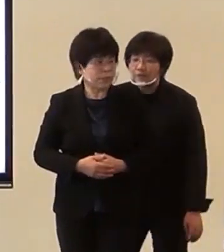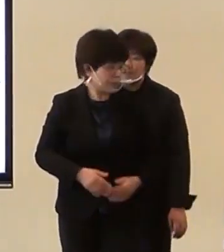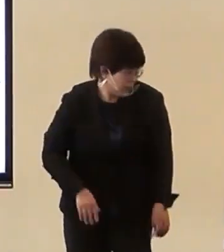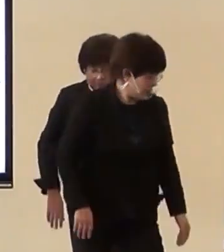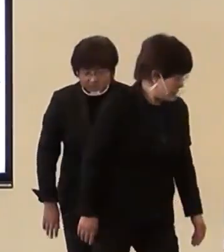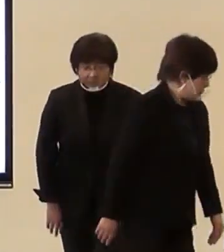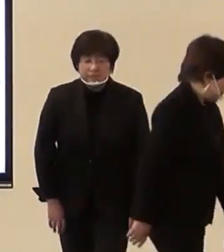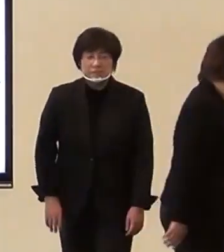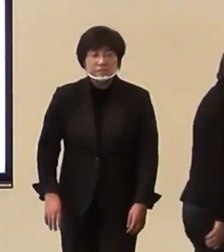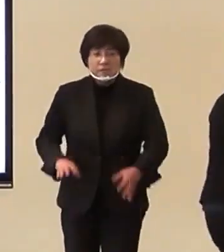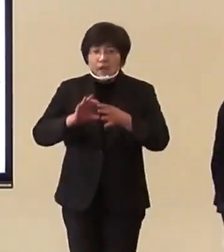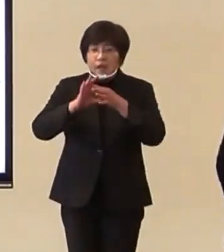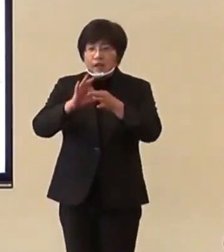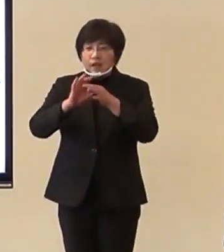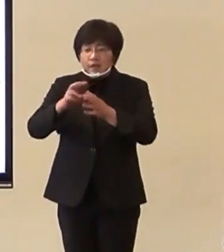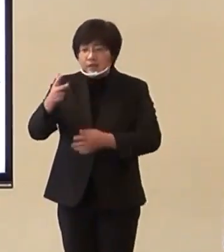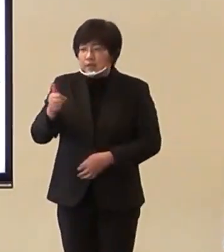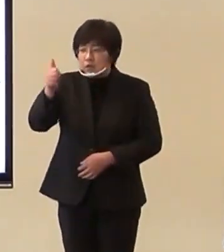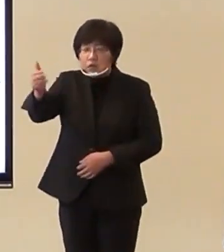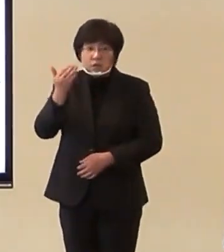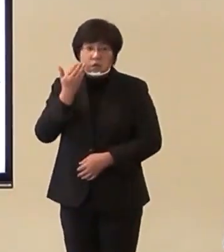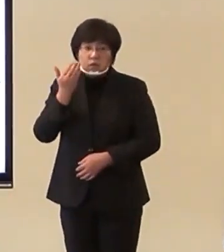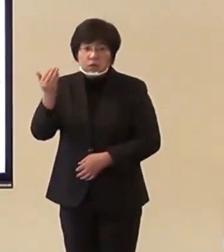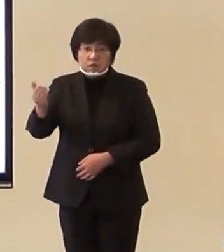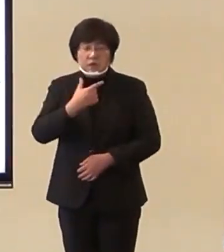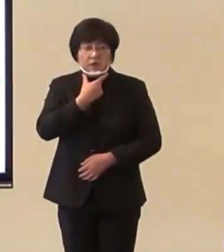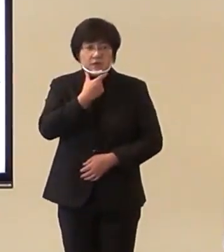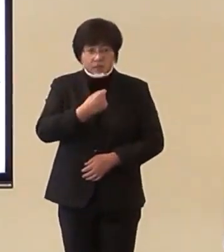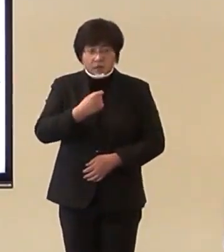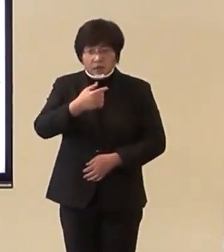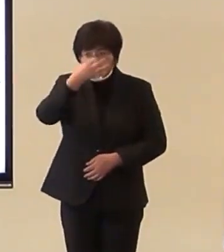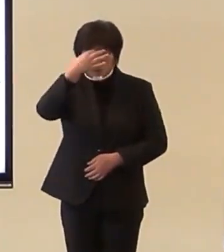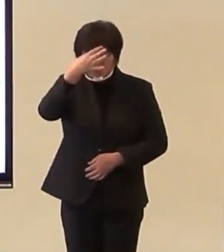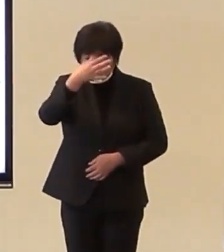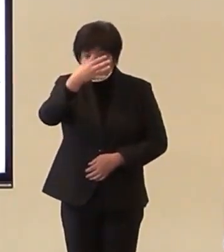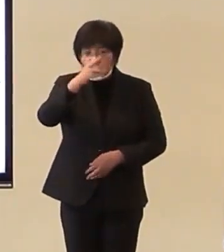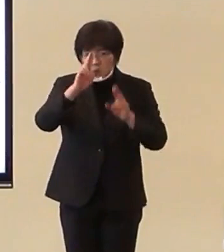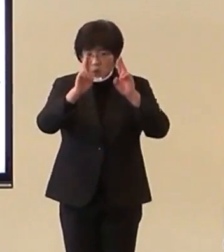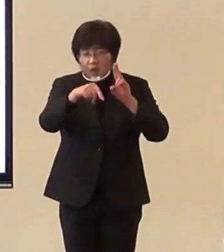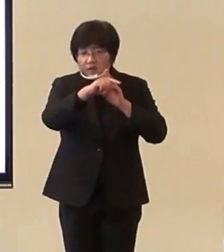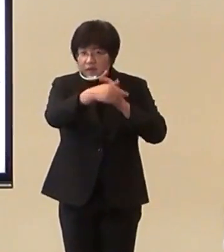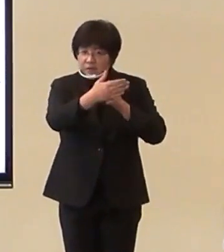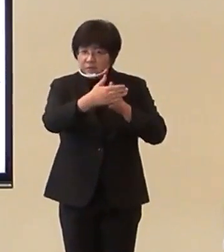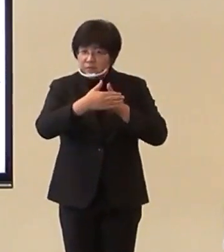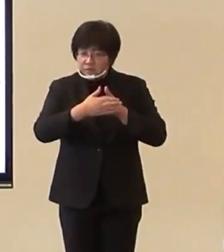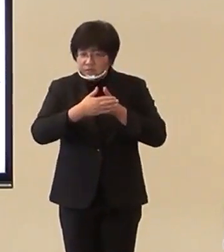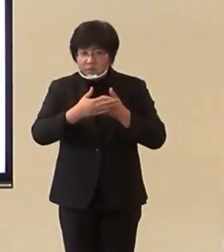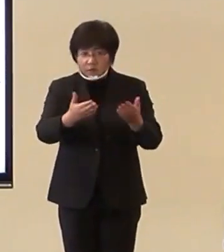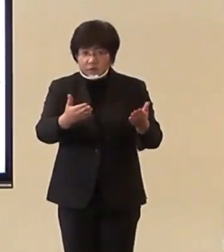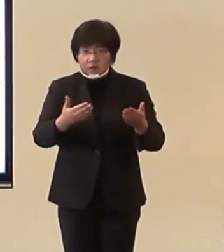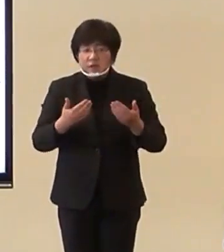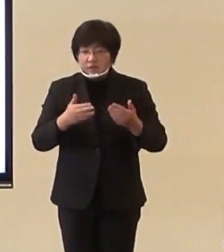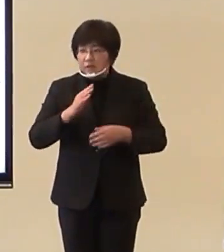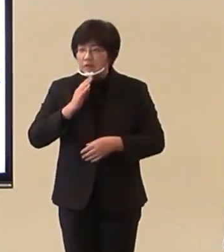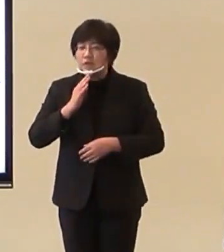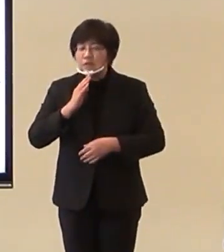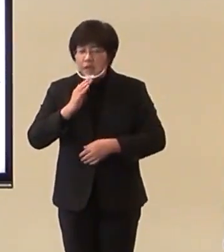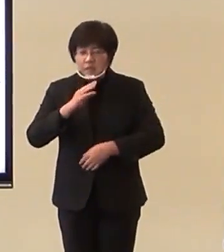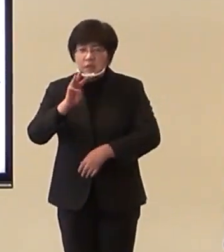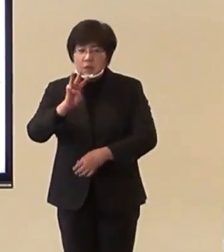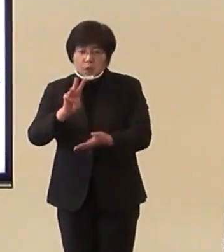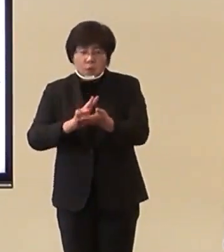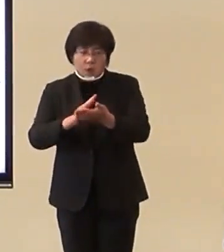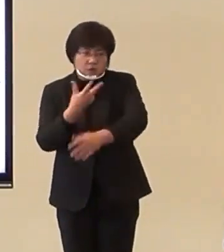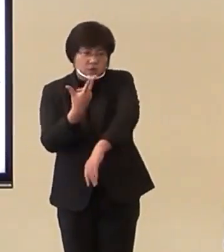関連して市長にも伺いたいんですけれど、そういったプロの支援を受けて実際に接種を進めていくの